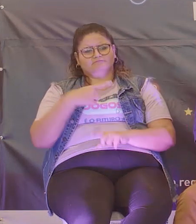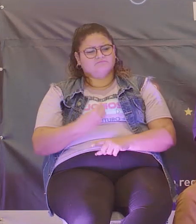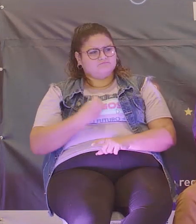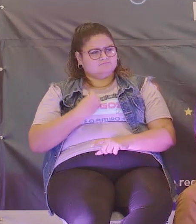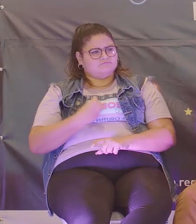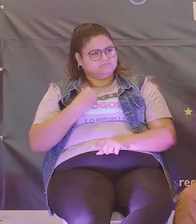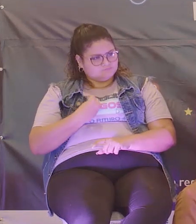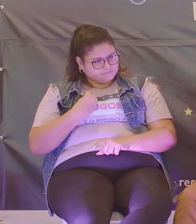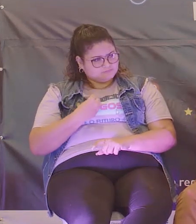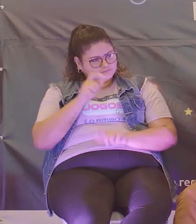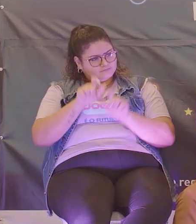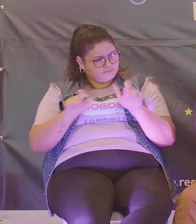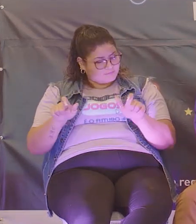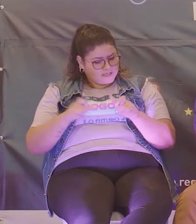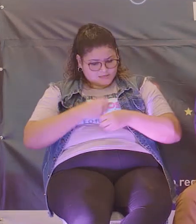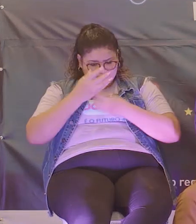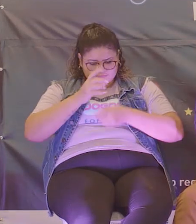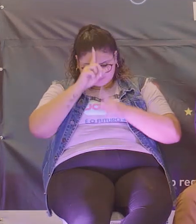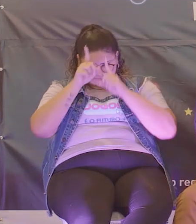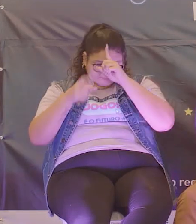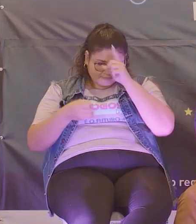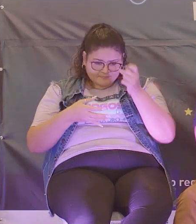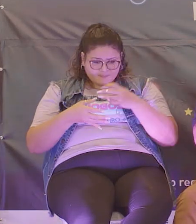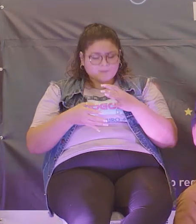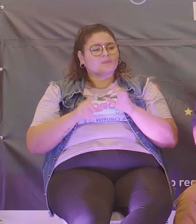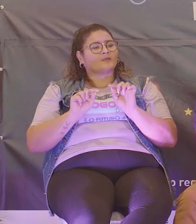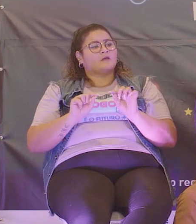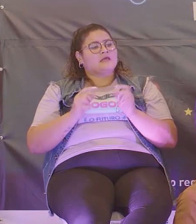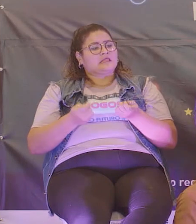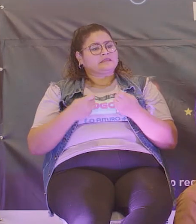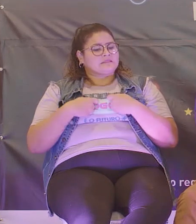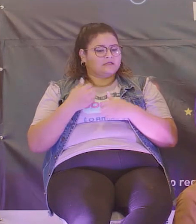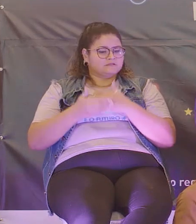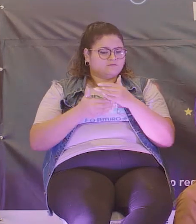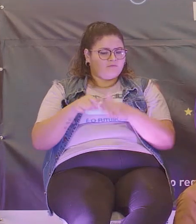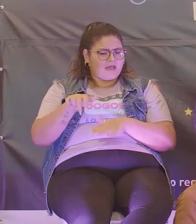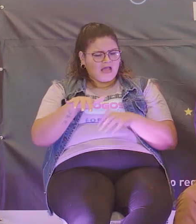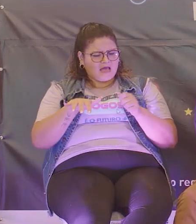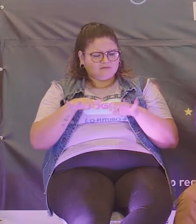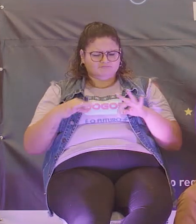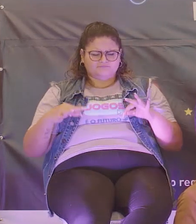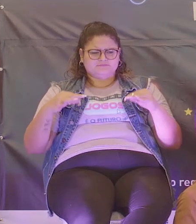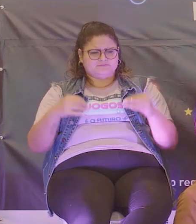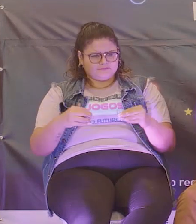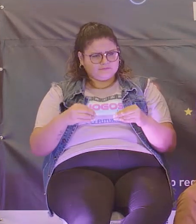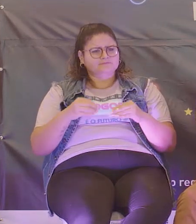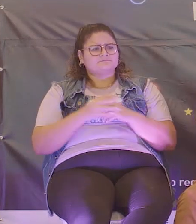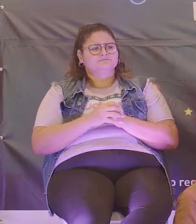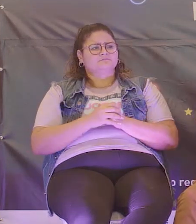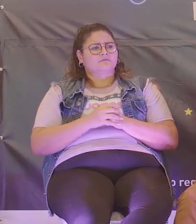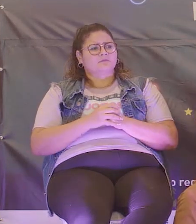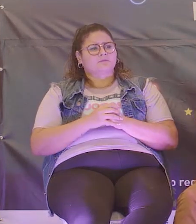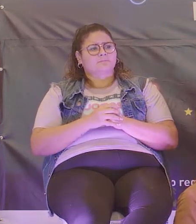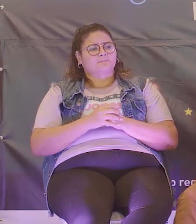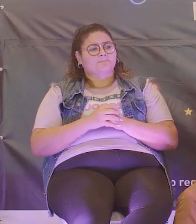nessa indústria criativa, que também é a área de jogos, traz esse desenvolvimento nessas áreas. E é isso, sabe?